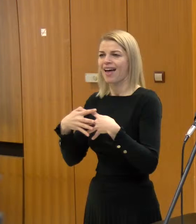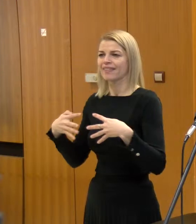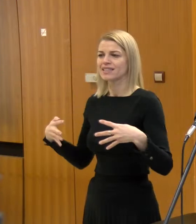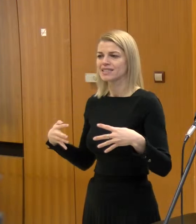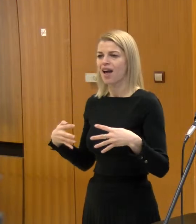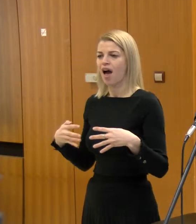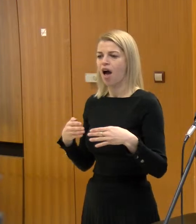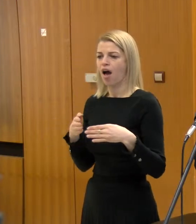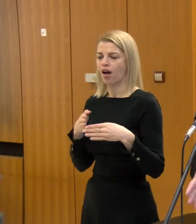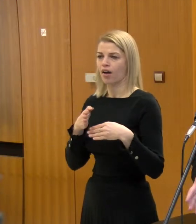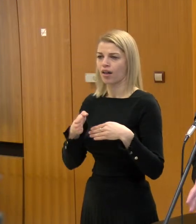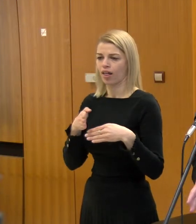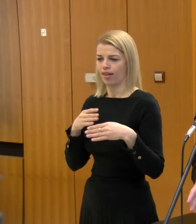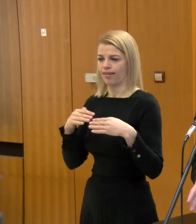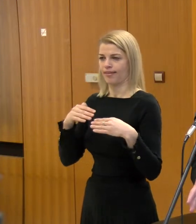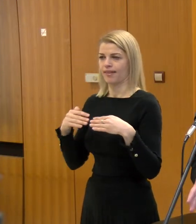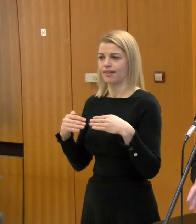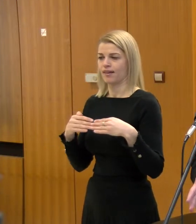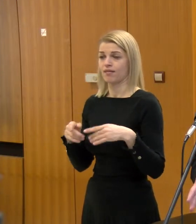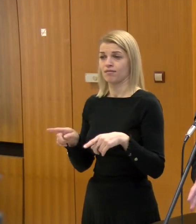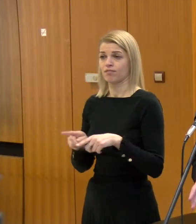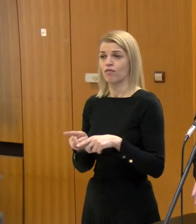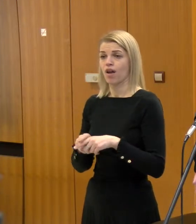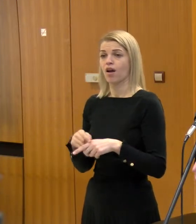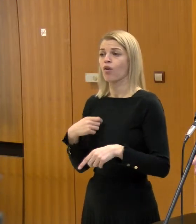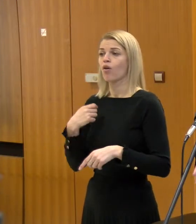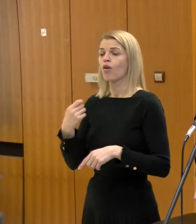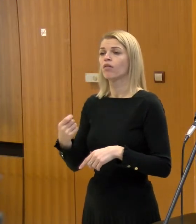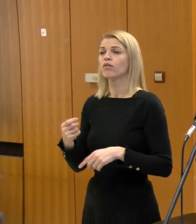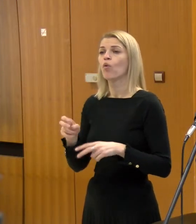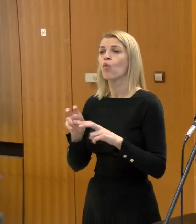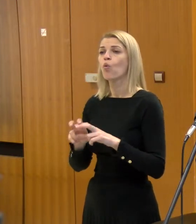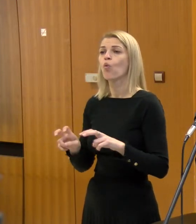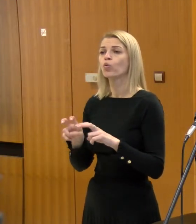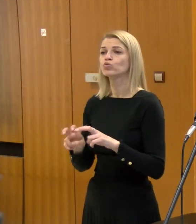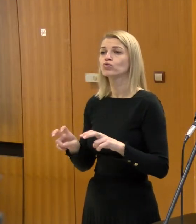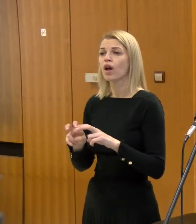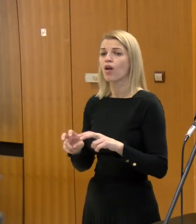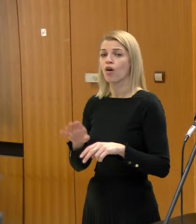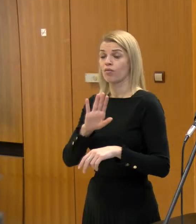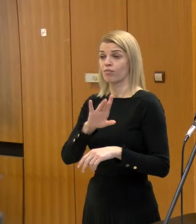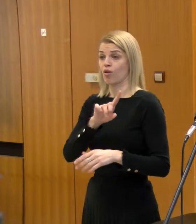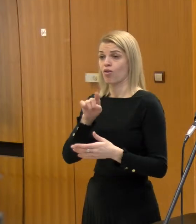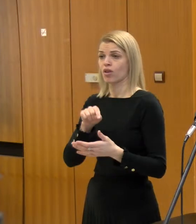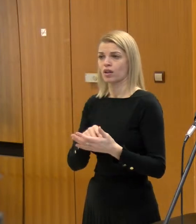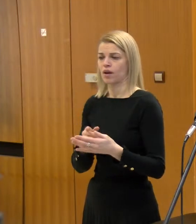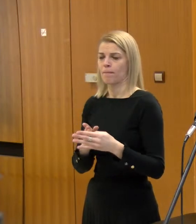vaša otázka, kebyže takú inštrukciu dáme učiteľom, ju teraz prekročí. Pretože